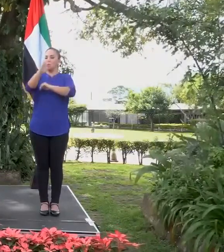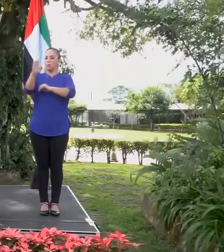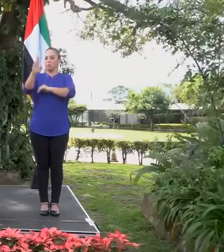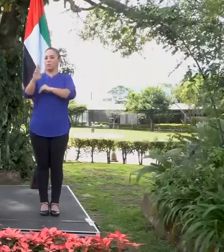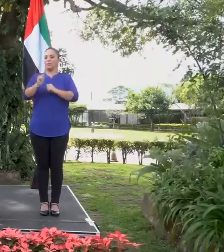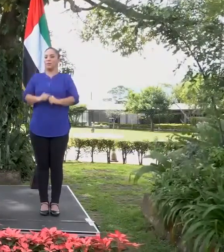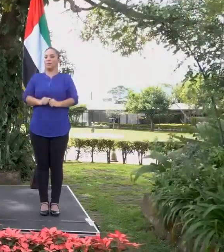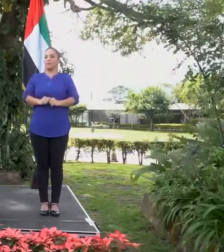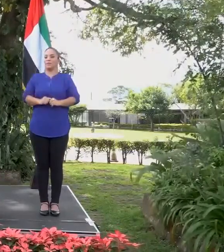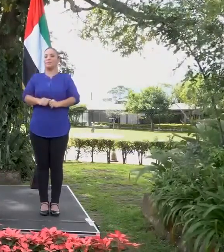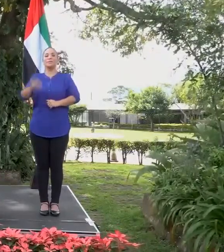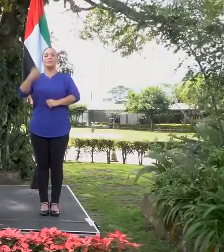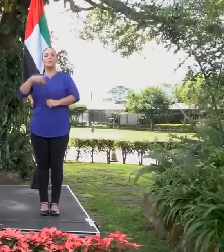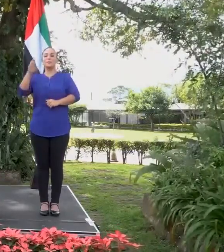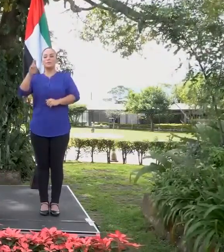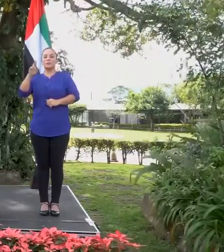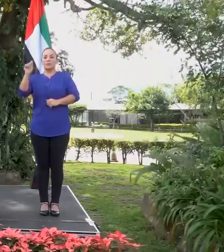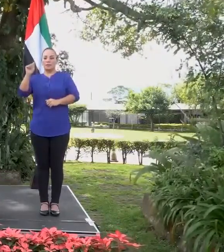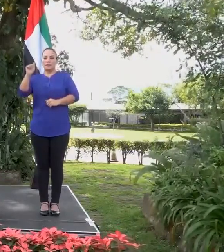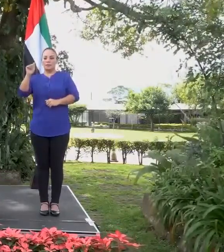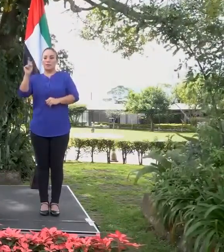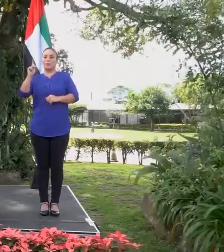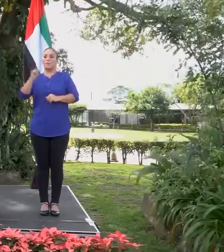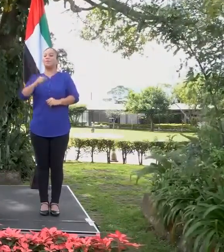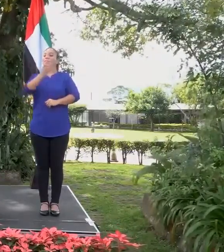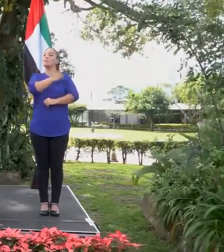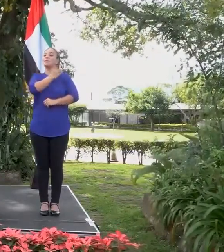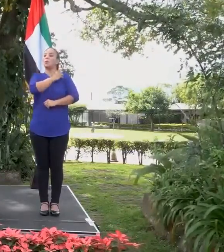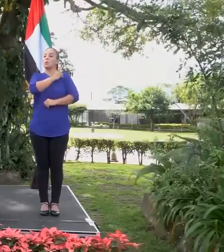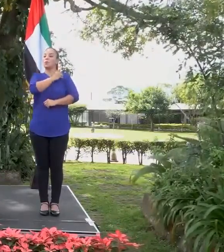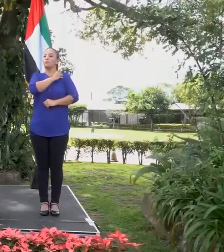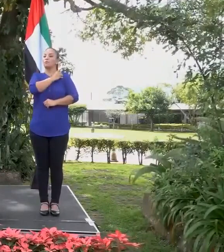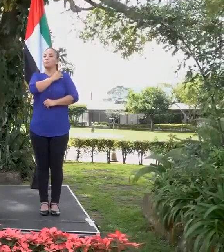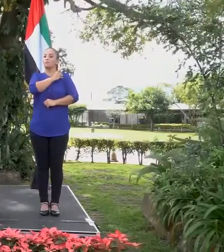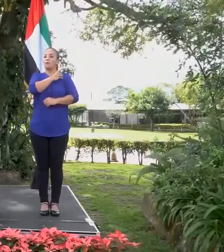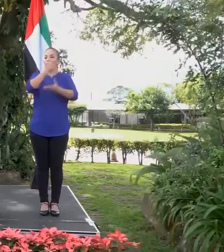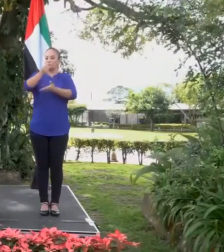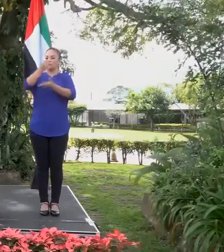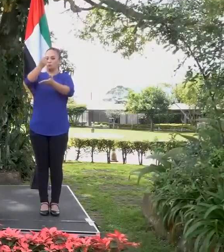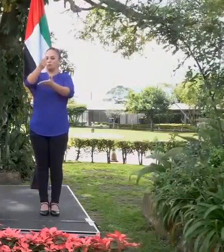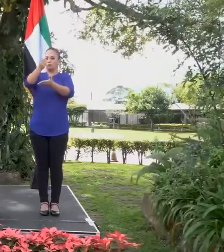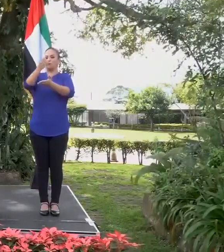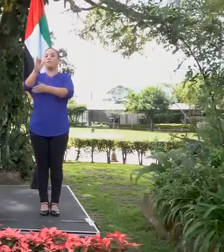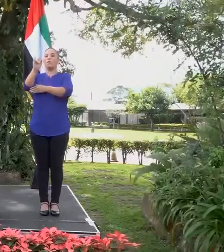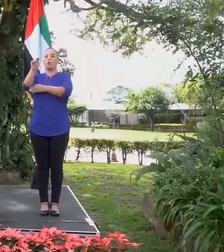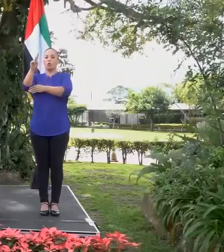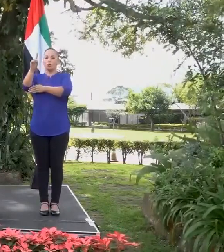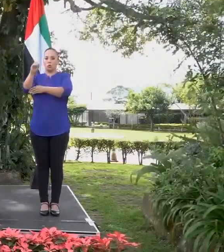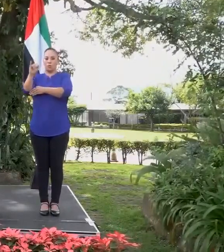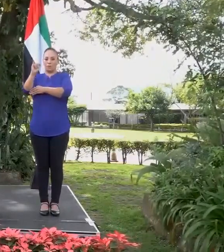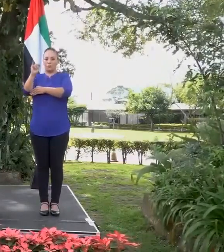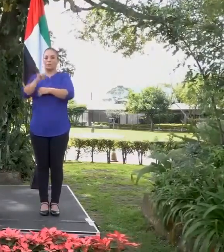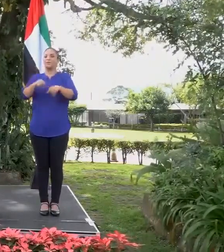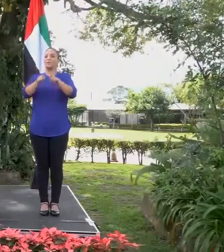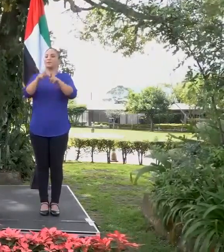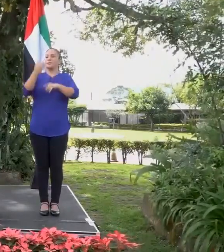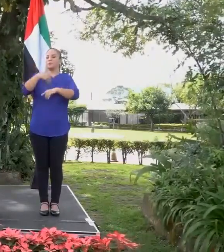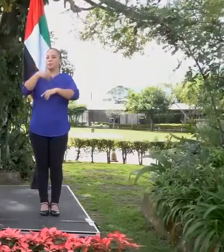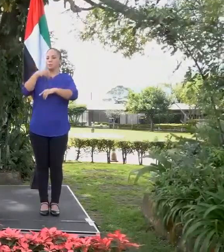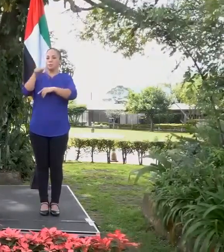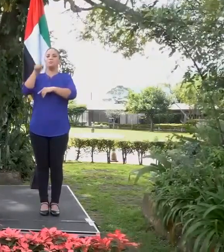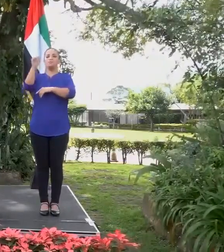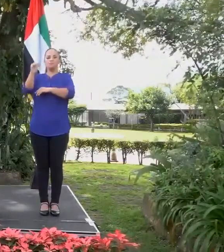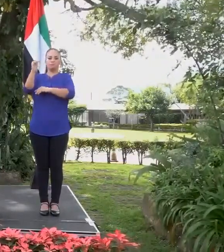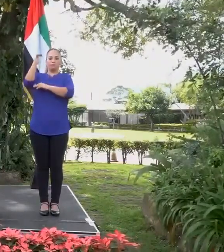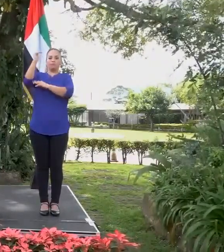el señor Rachid Al-Kaiba, director del Fondo de Inversiones, y el señor Mohamed Azad Tae,